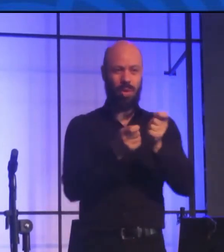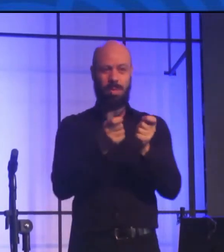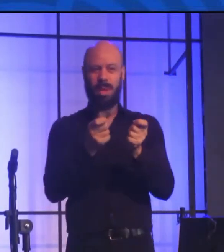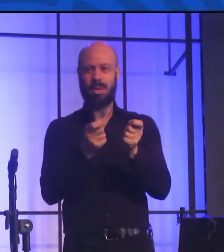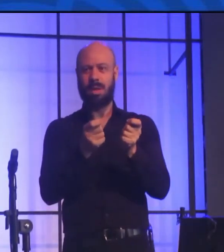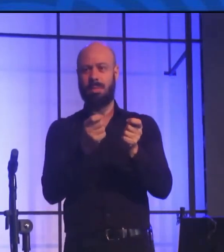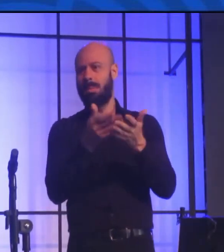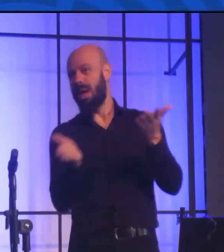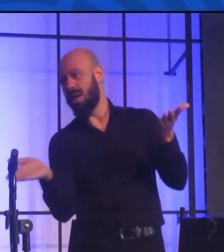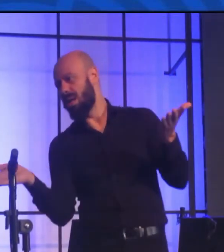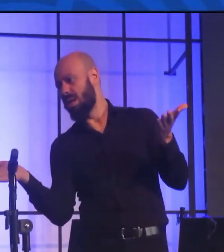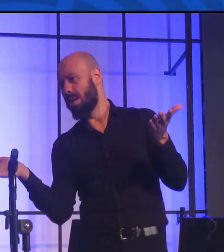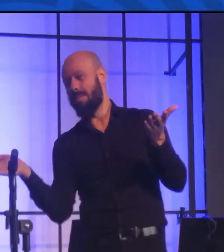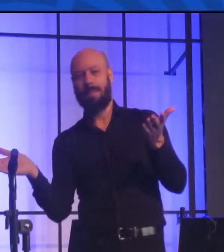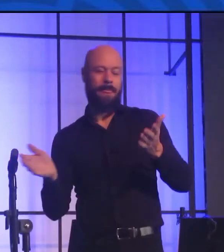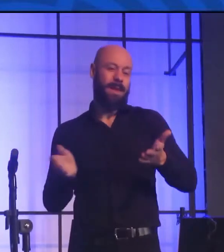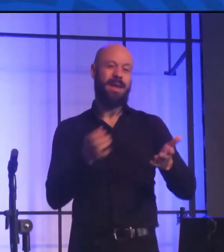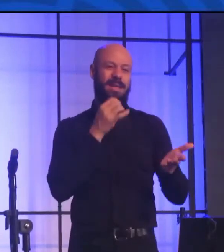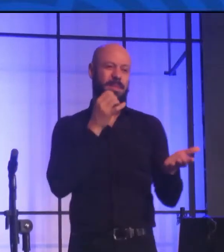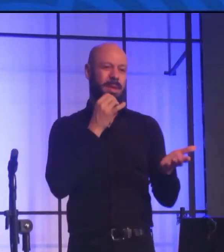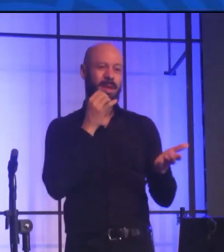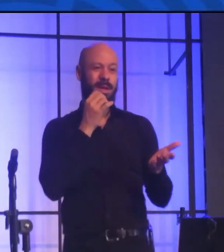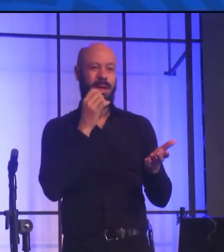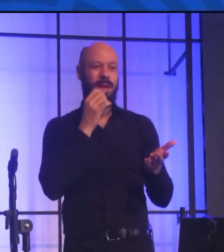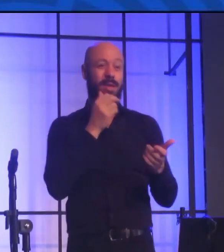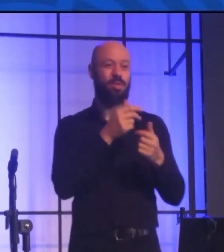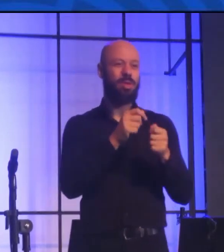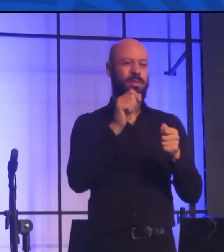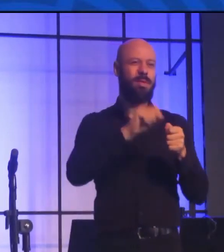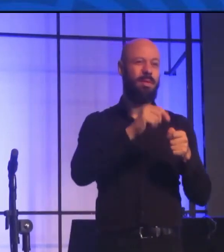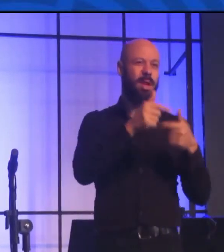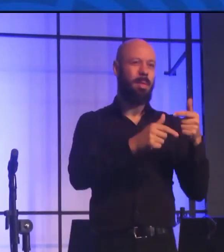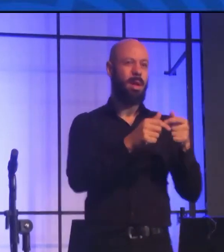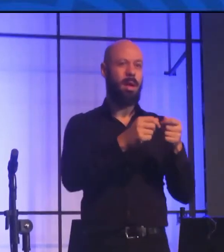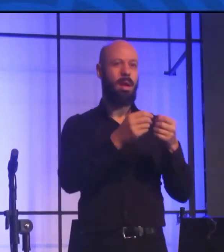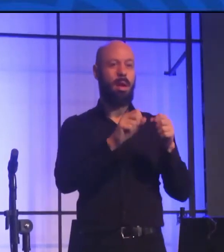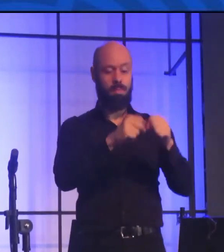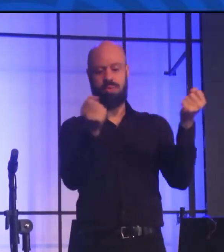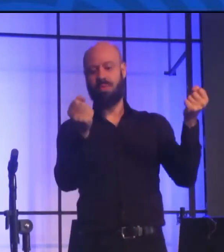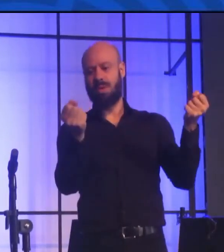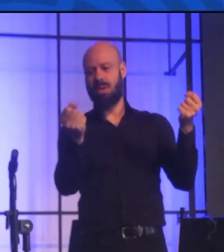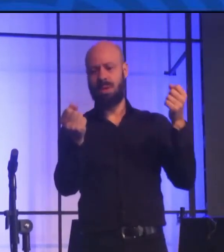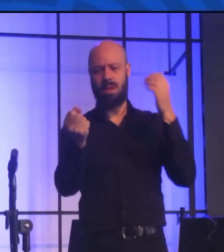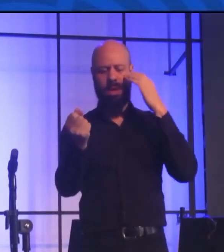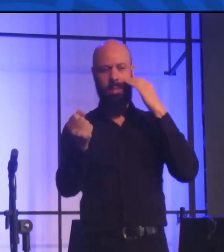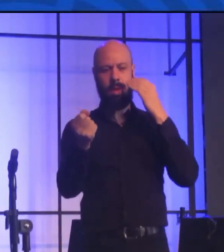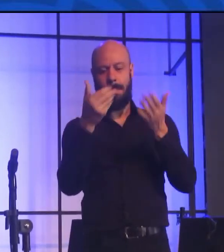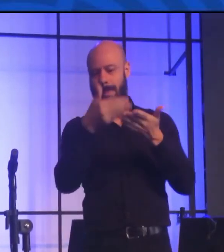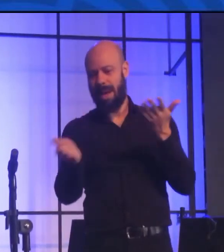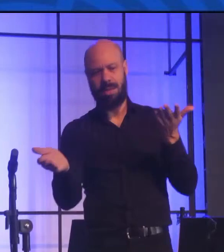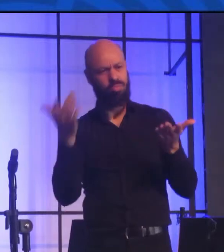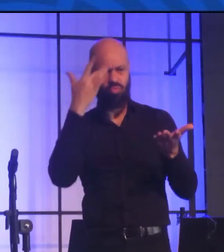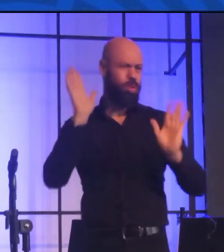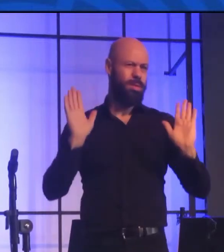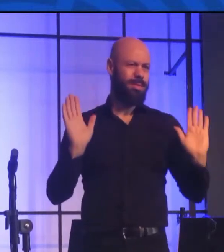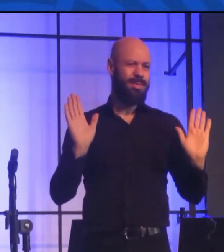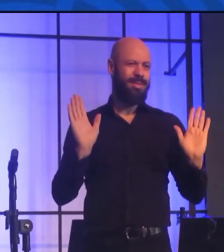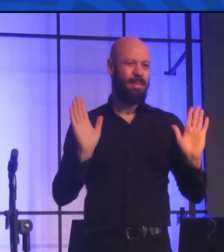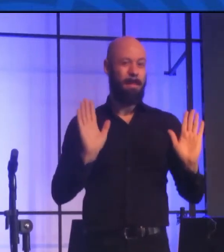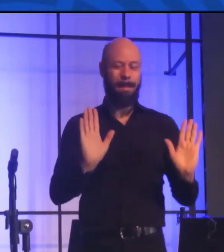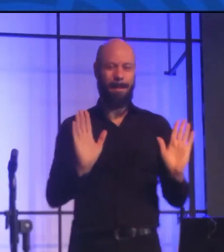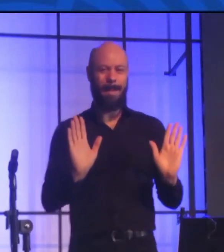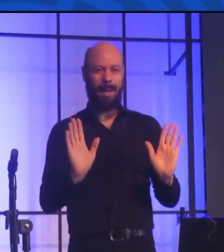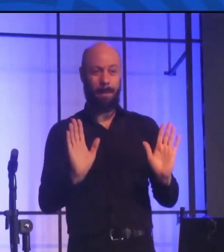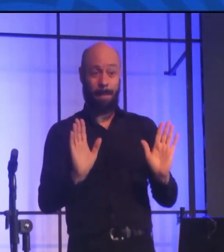quebra. Algo simplesmente se perde. O texto nos diz que